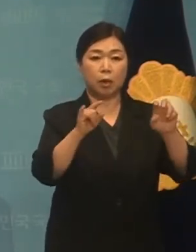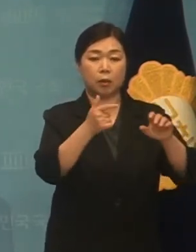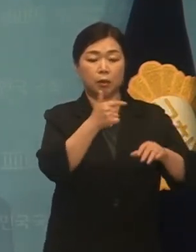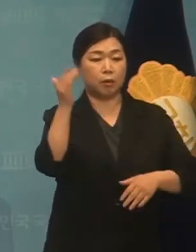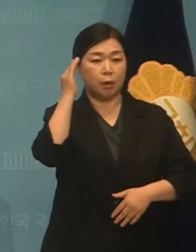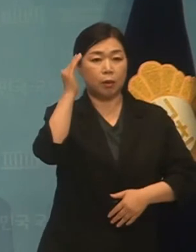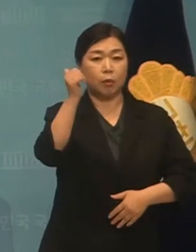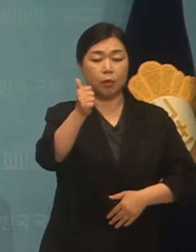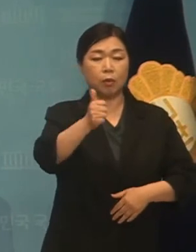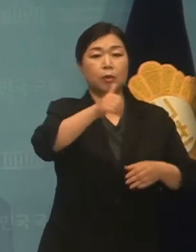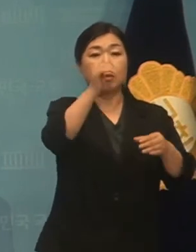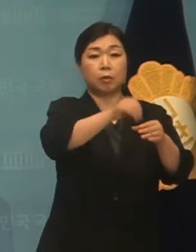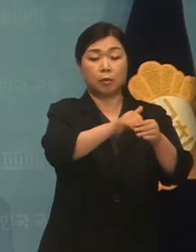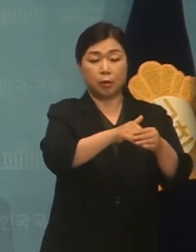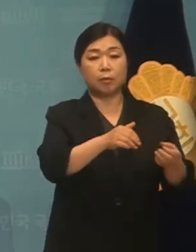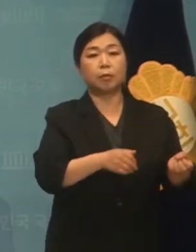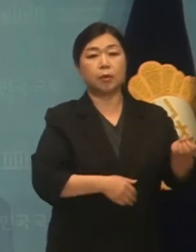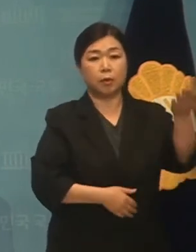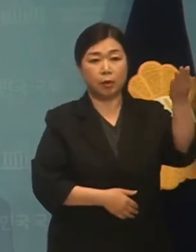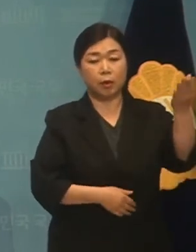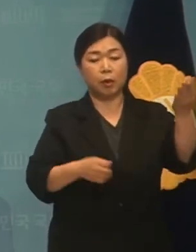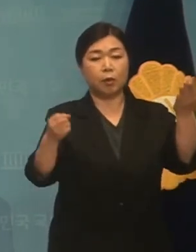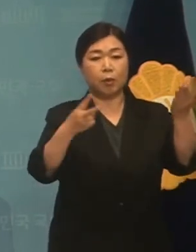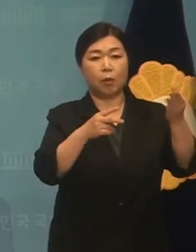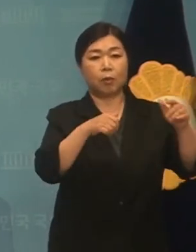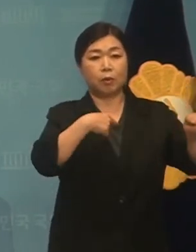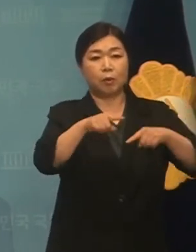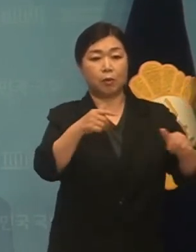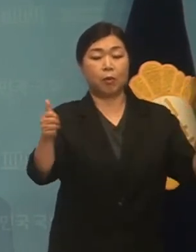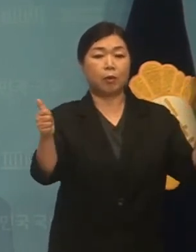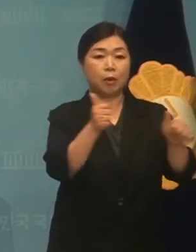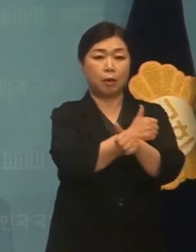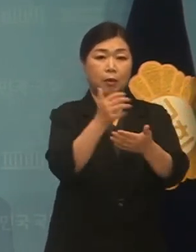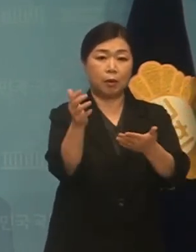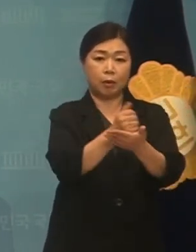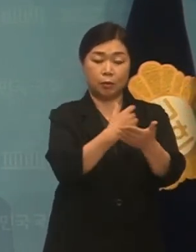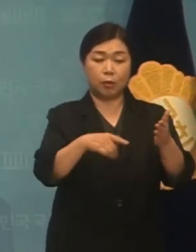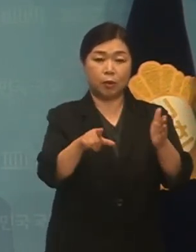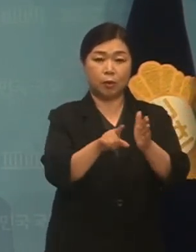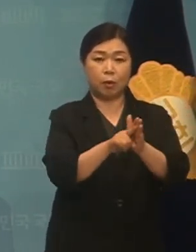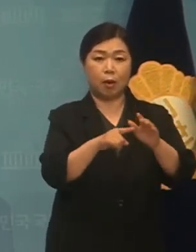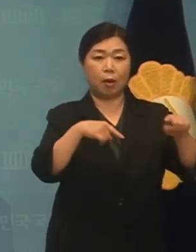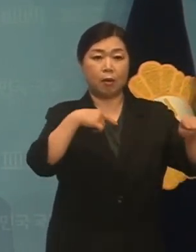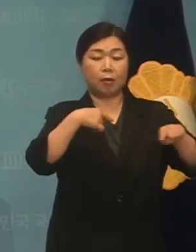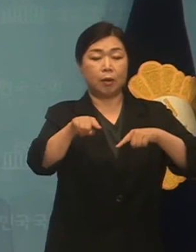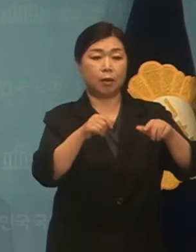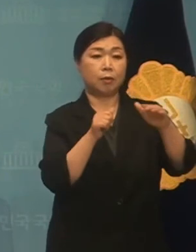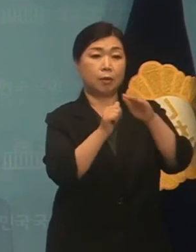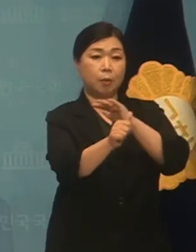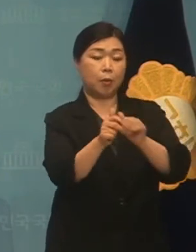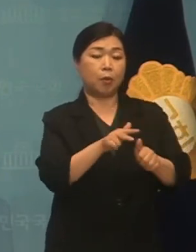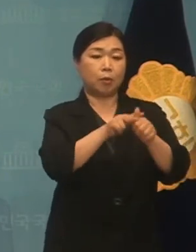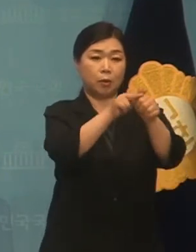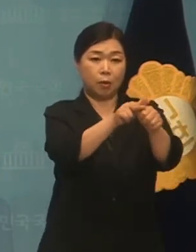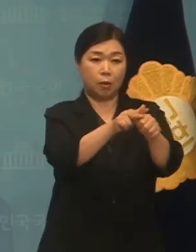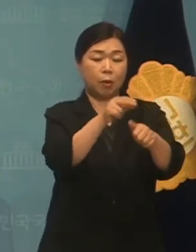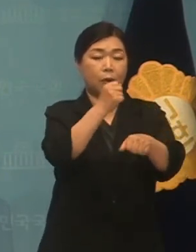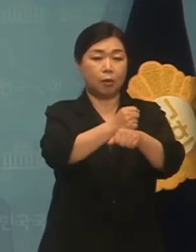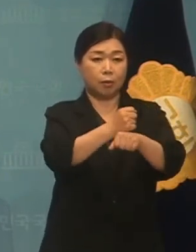대선 승리, 정권 탈환을 위해 당대표 선거에 출마하고자